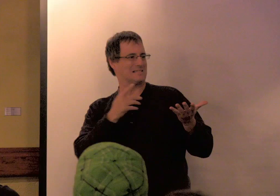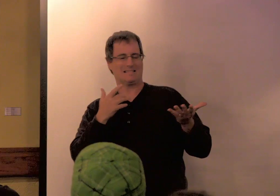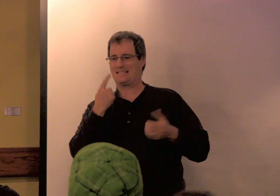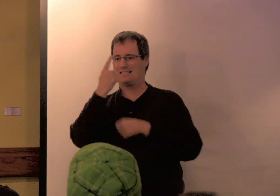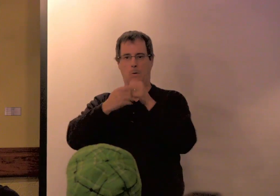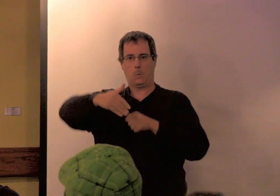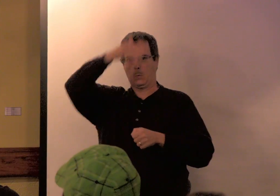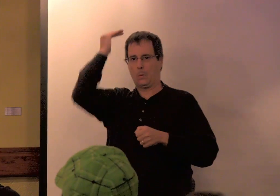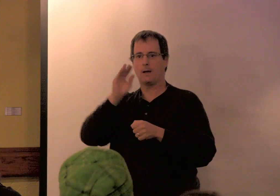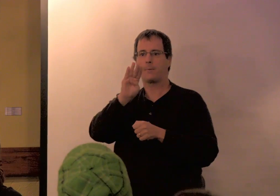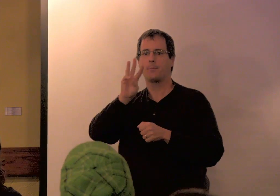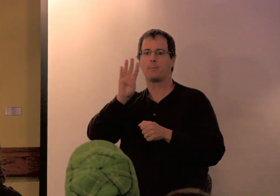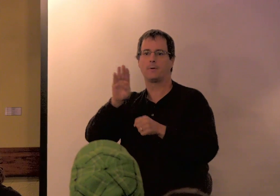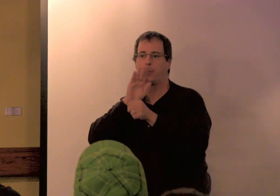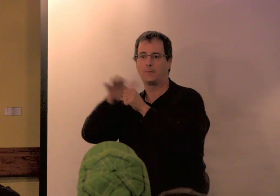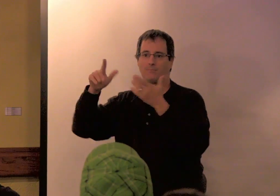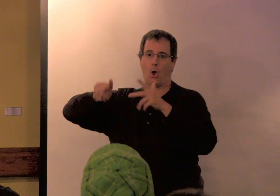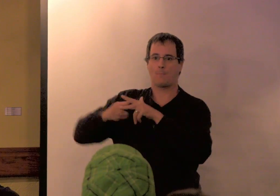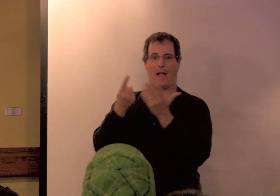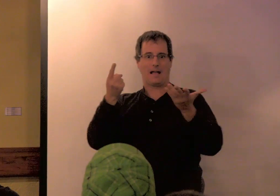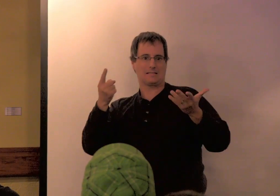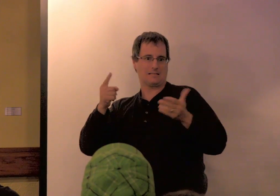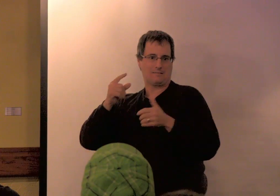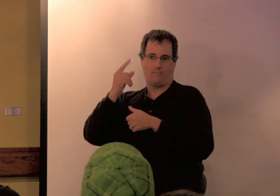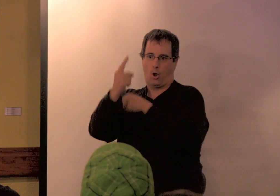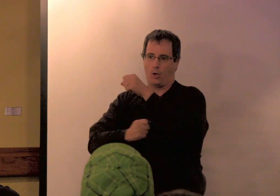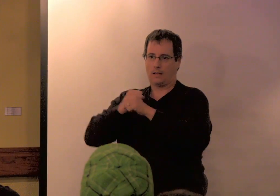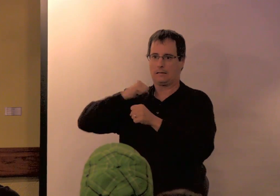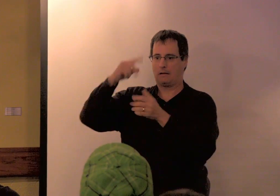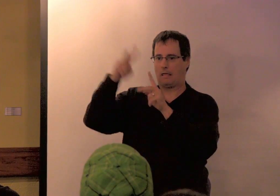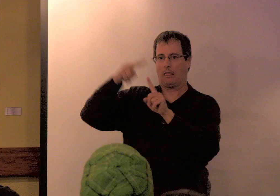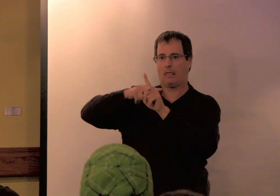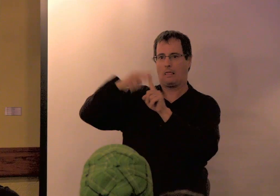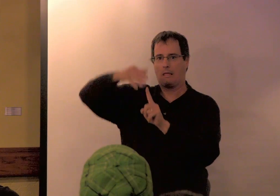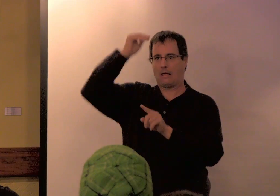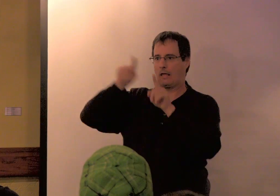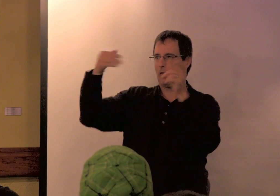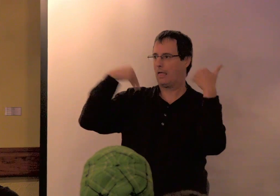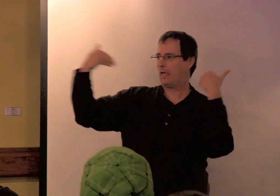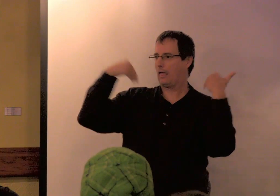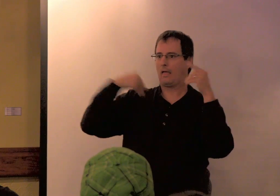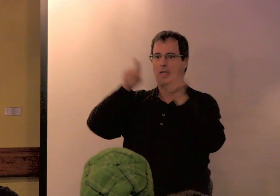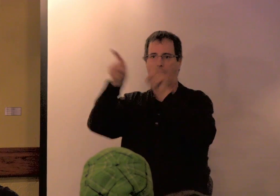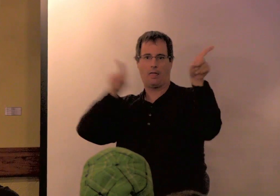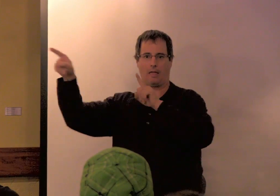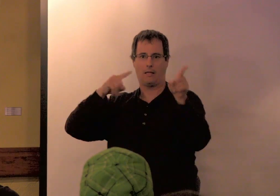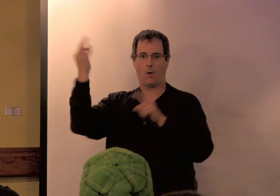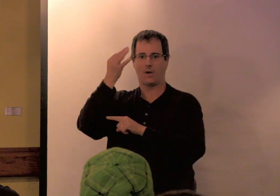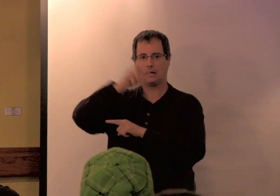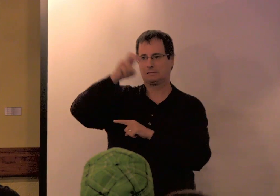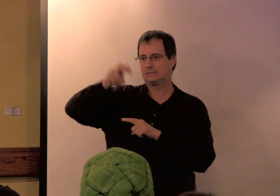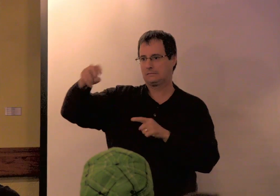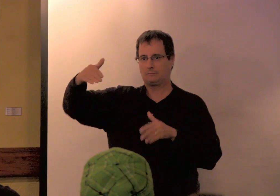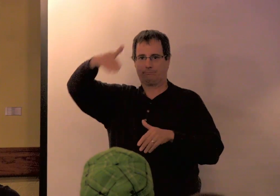une espèce de programme pour faire de la sensibilisation aux personnes. Donc, c'est là que BWP a commencé à